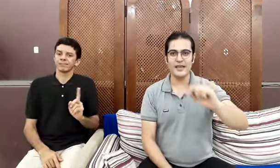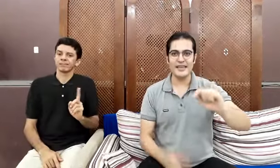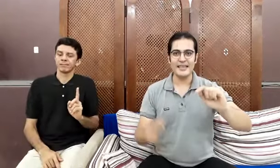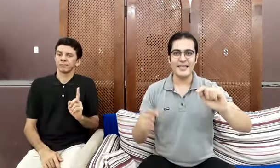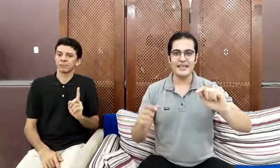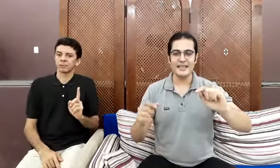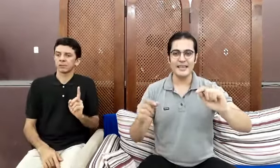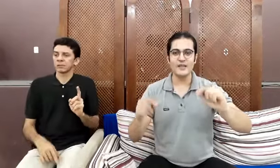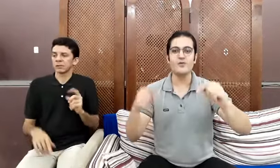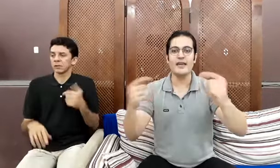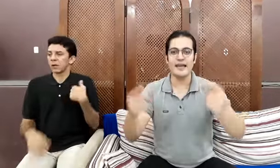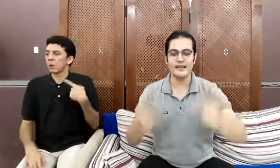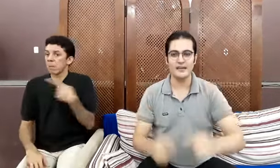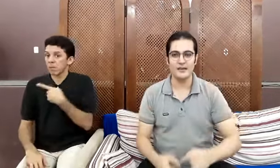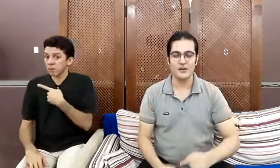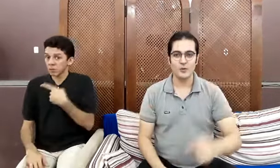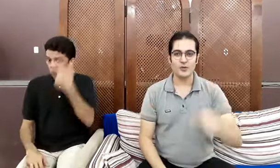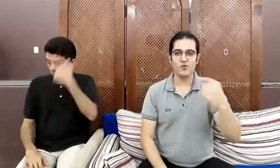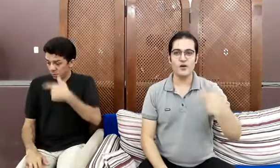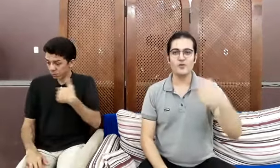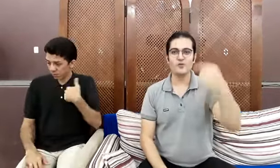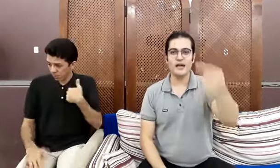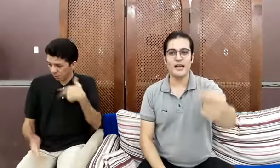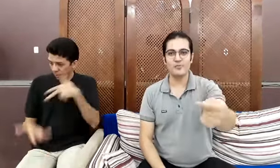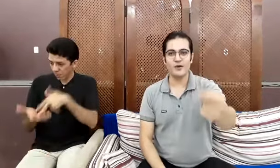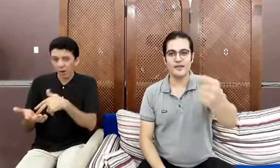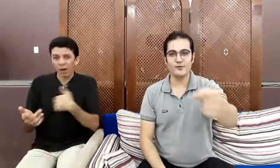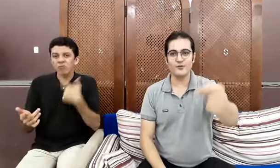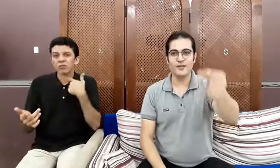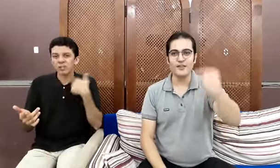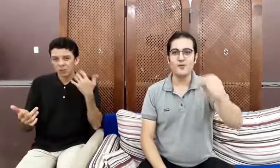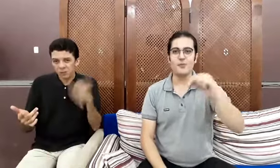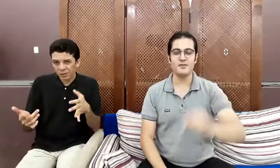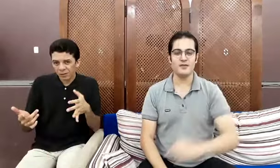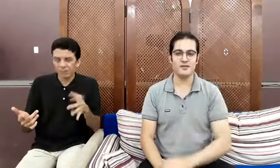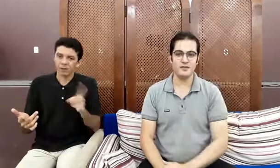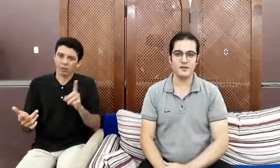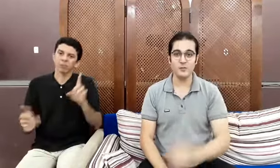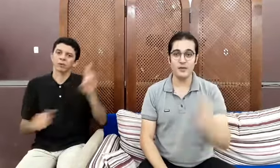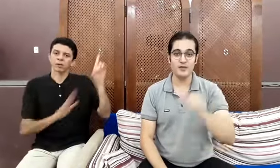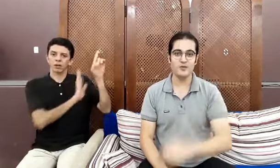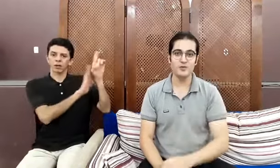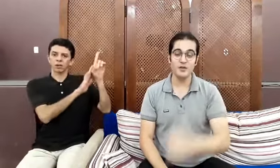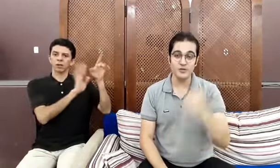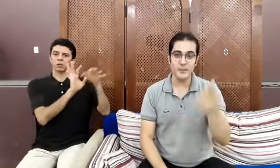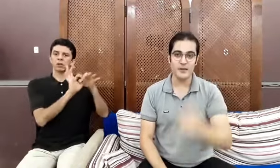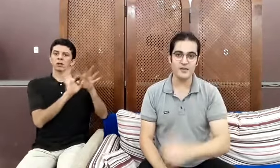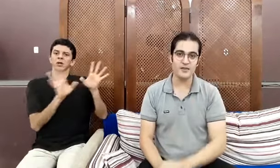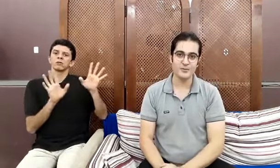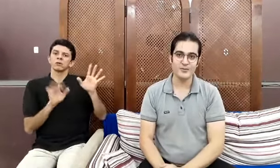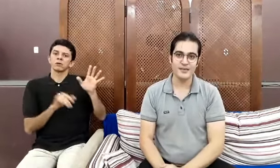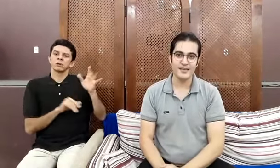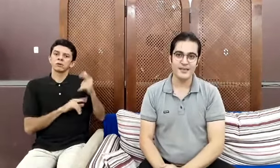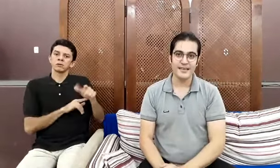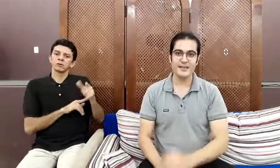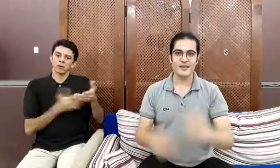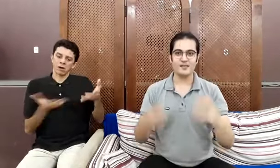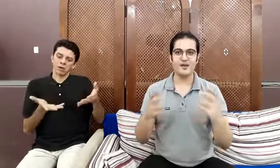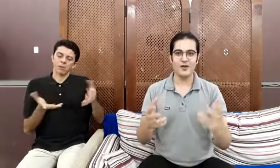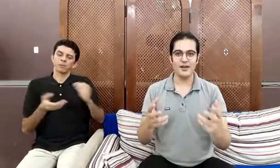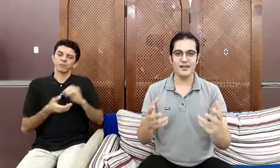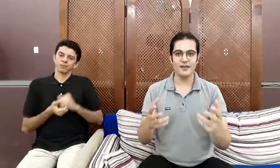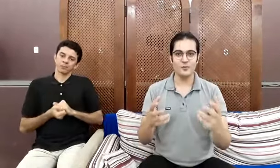porque ele não quer. O pastor humano não está lá porque Deus não permite, não permitiu, não está permitindo. Então